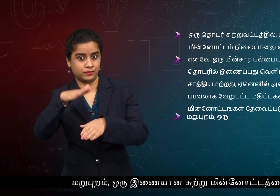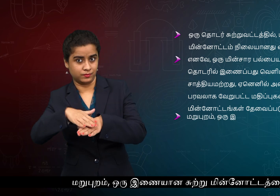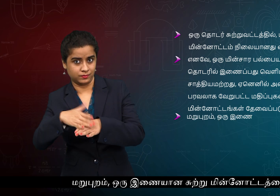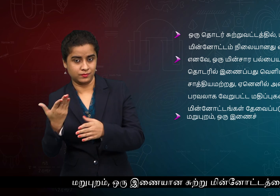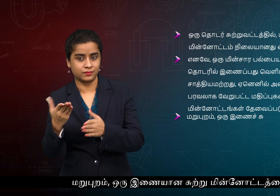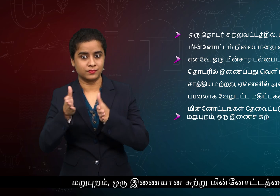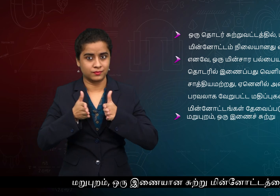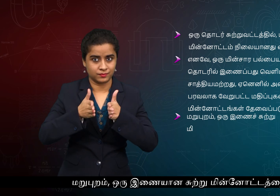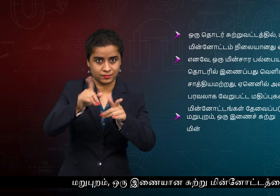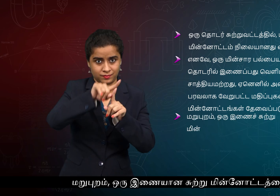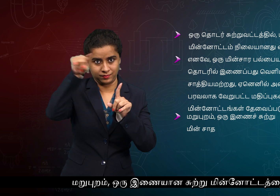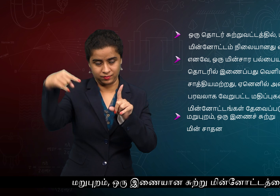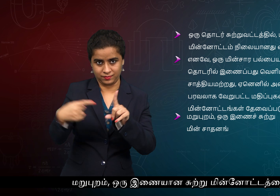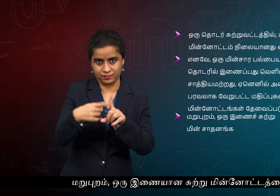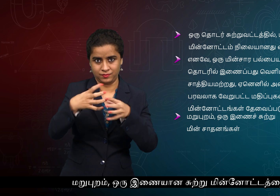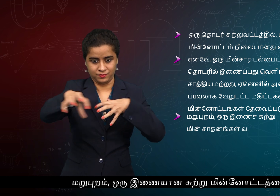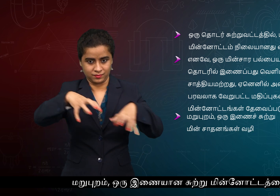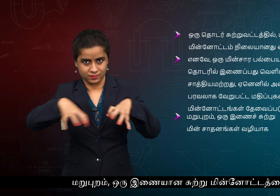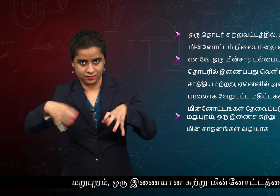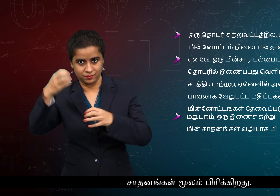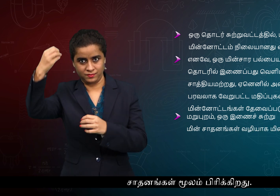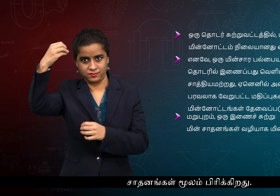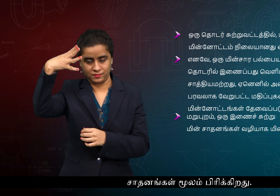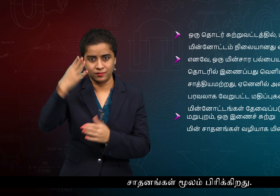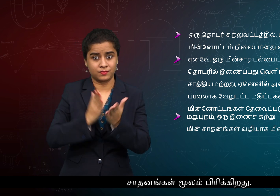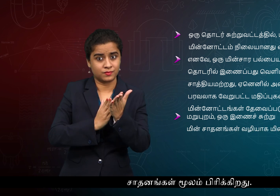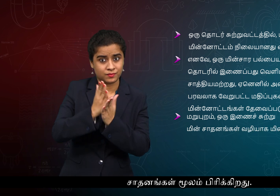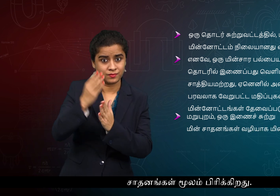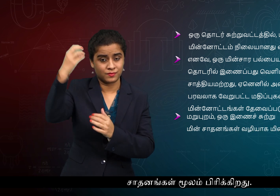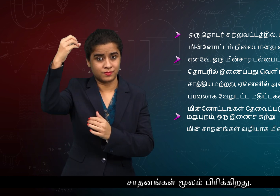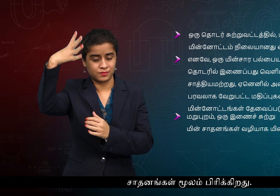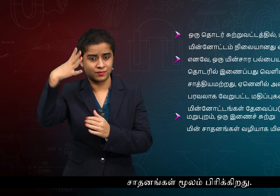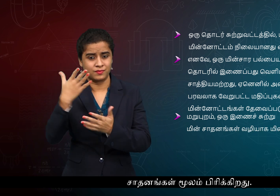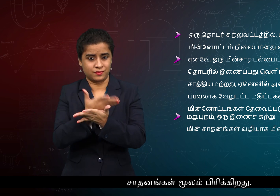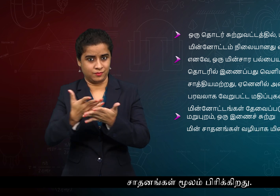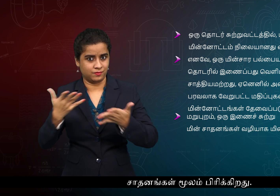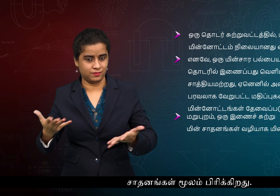மறுபுறம் ஒரு இணையான சுற்று மின்னோட்டத்தின் மின்சாதனங்கள் மூலம் பிரிக்கிறது.